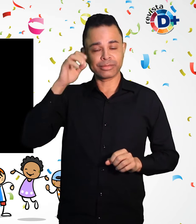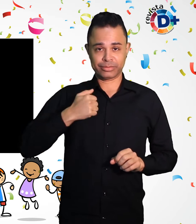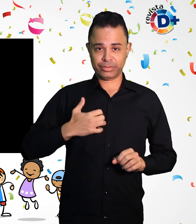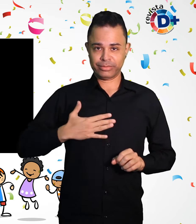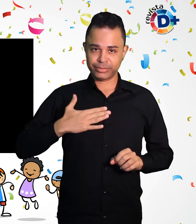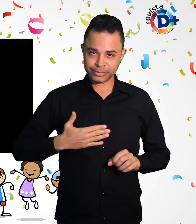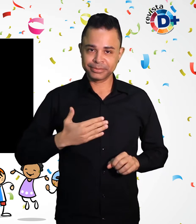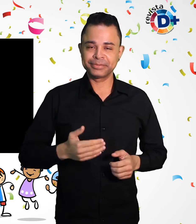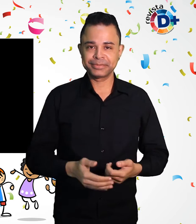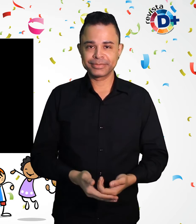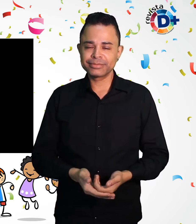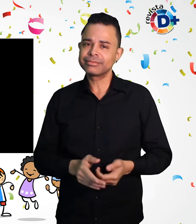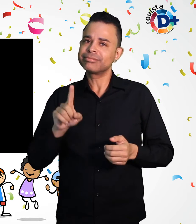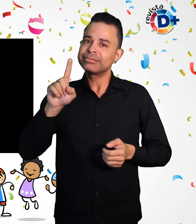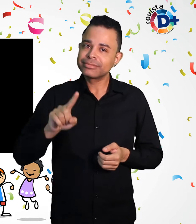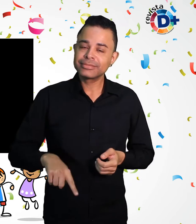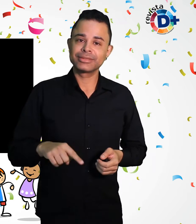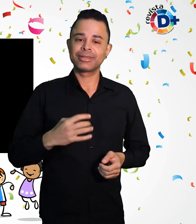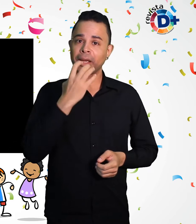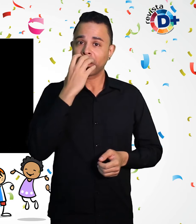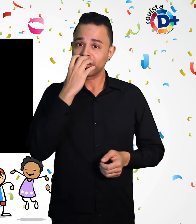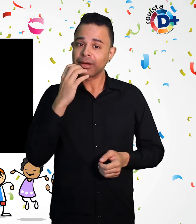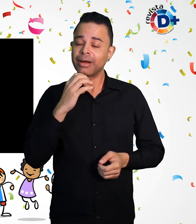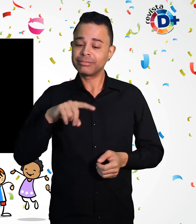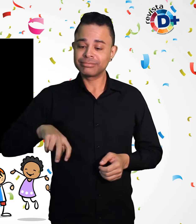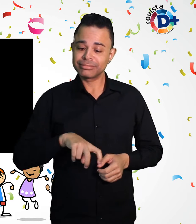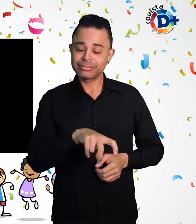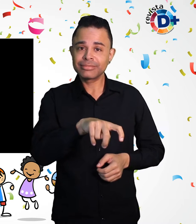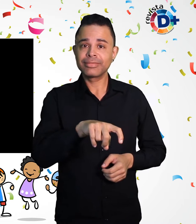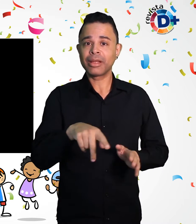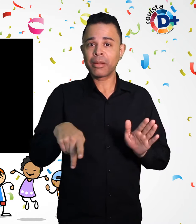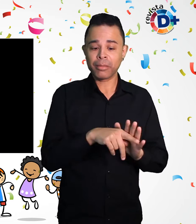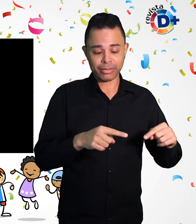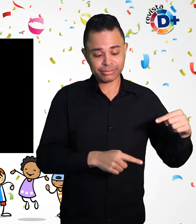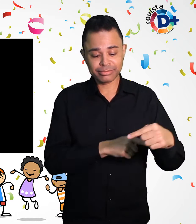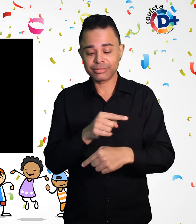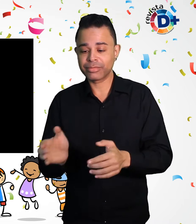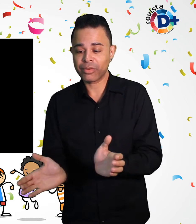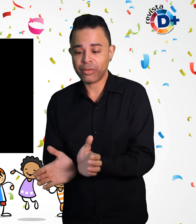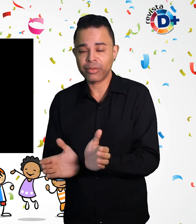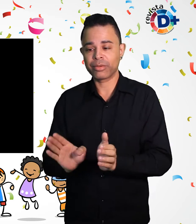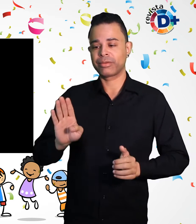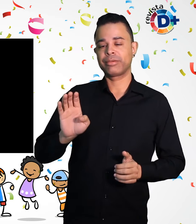24 isso porque o Magnus cão da raça bern foi a unidade